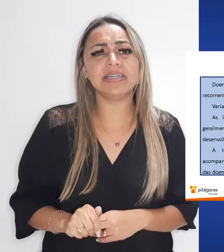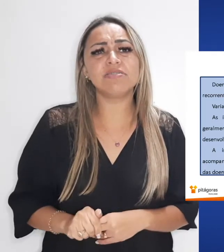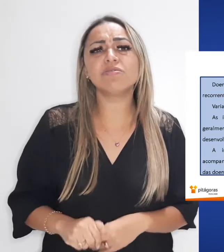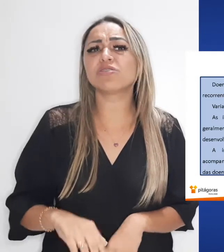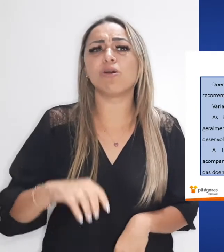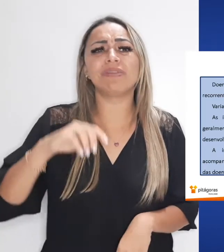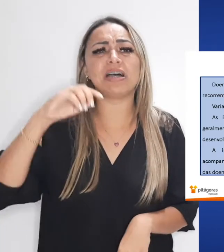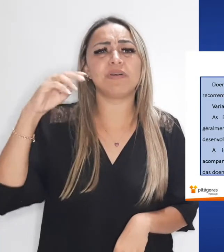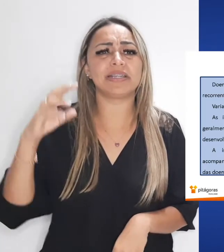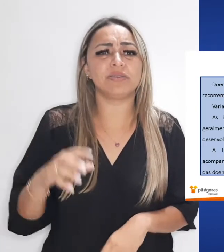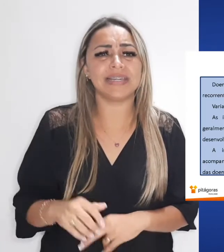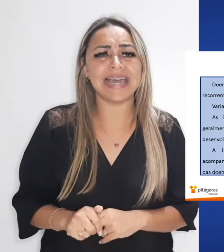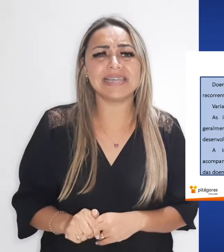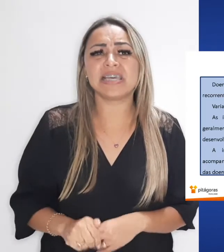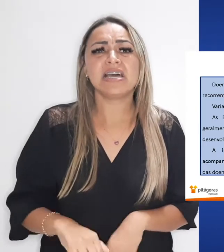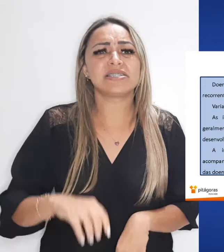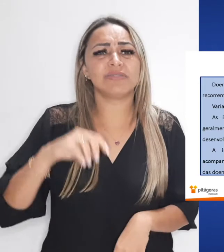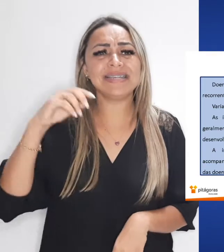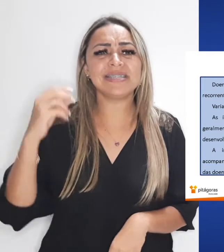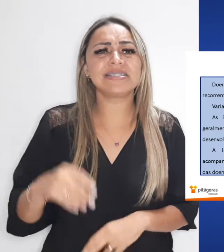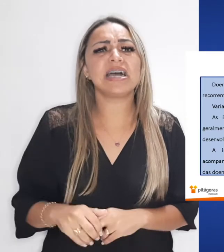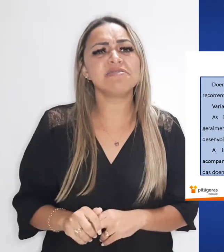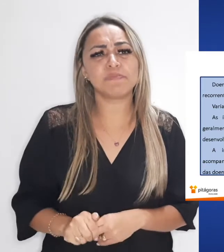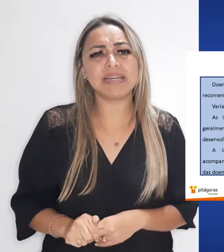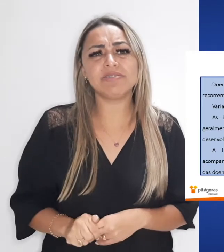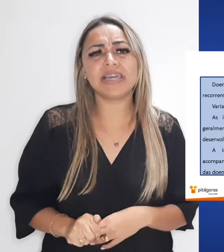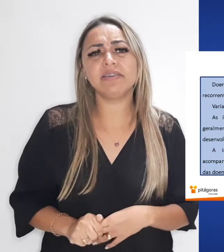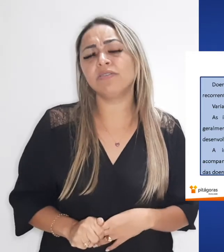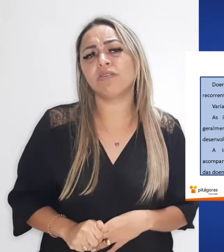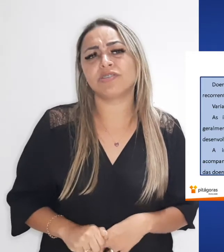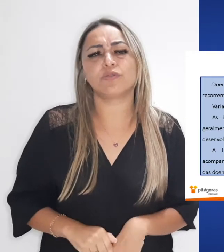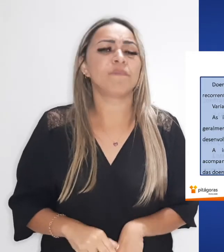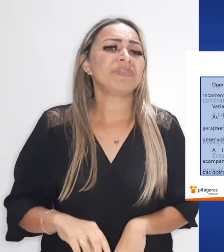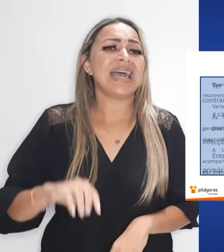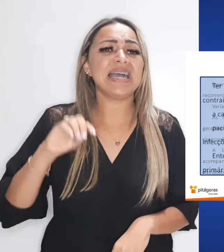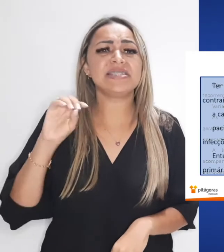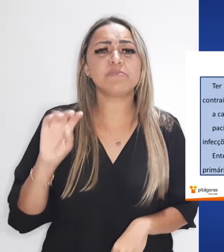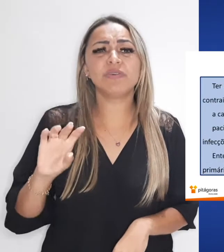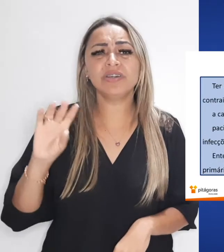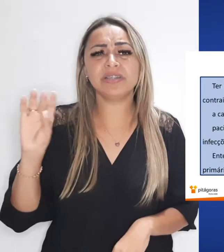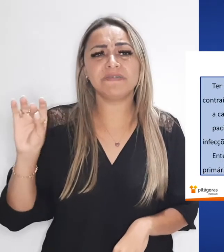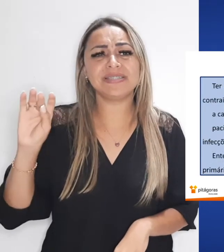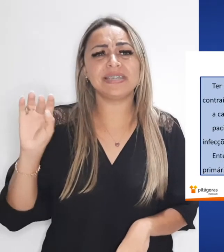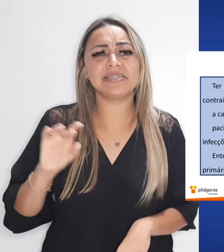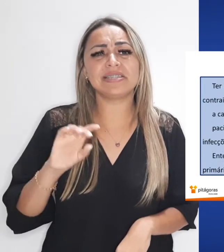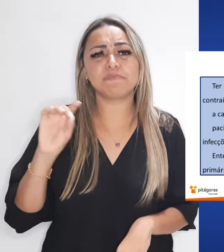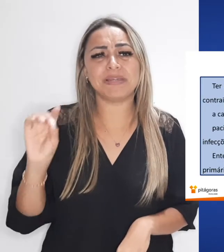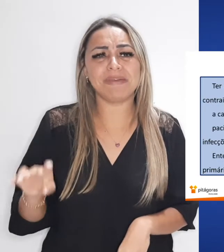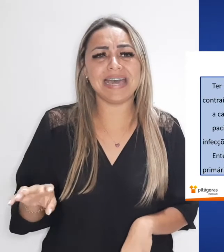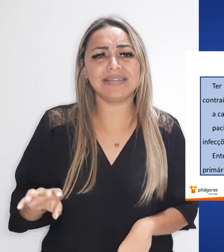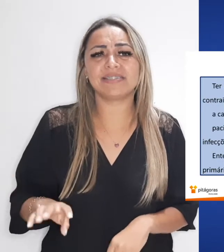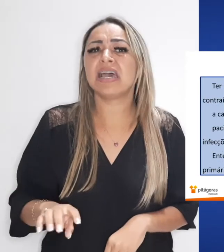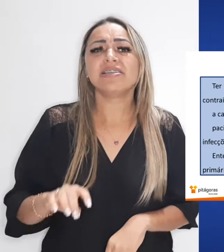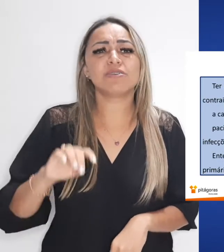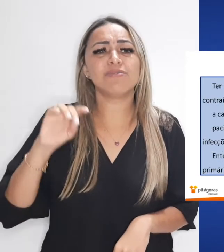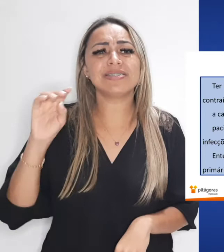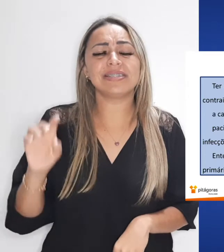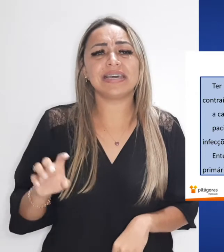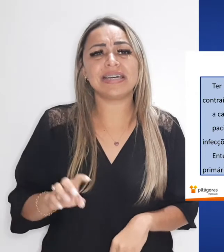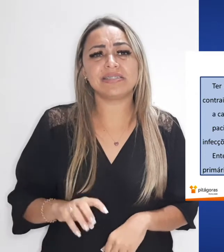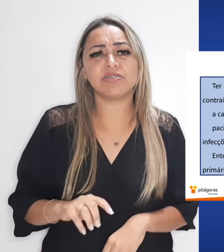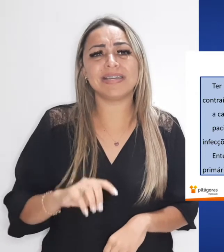achados clínicos como laboratoriais são necessários para o diagnóstico. As imunodeficiências primárias